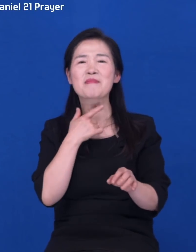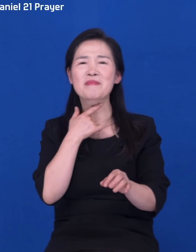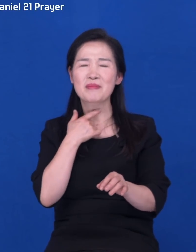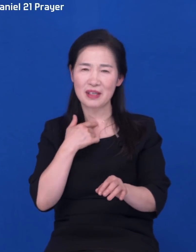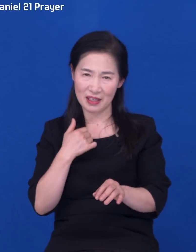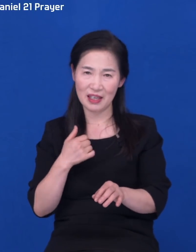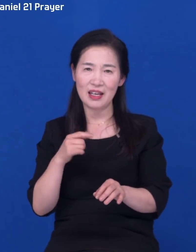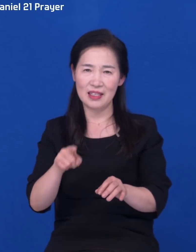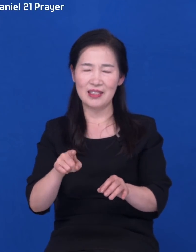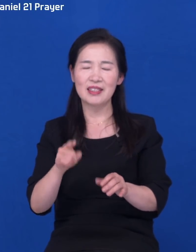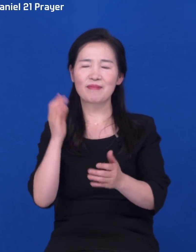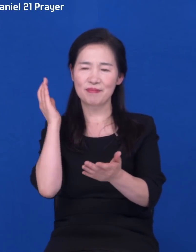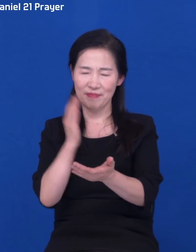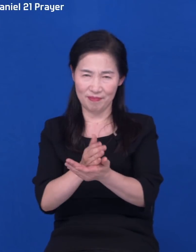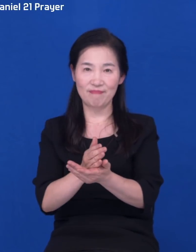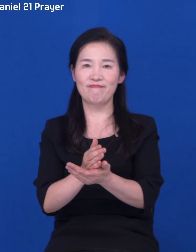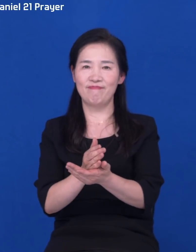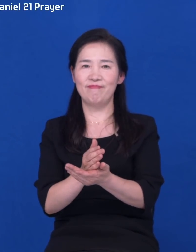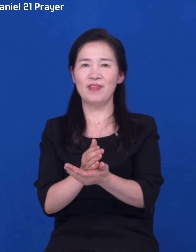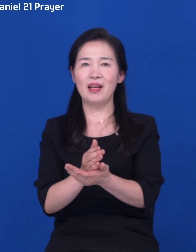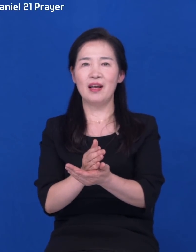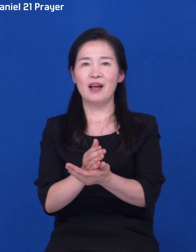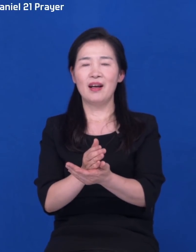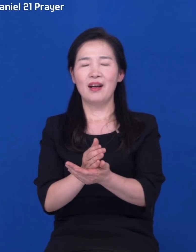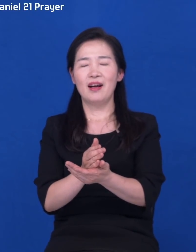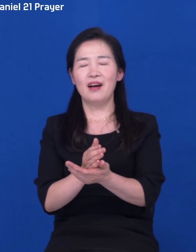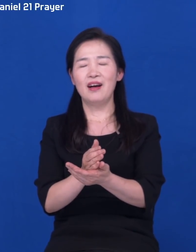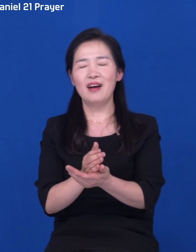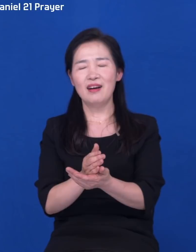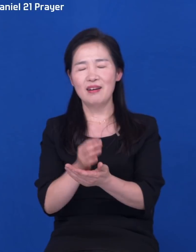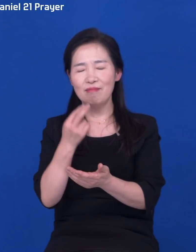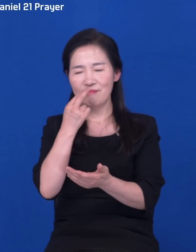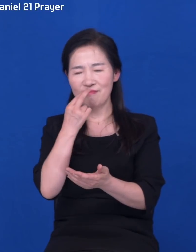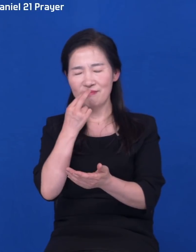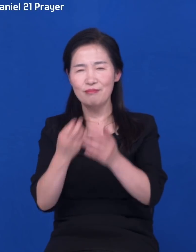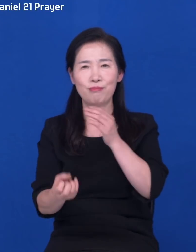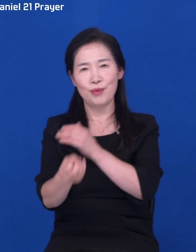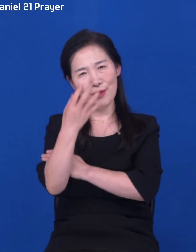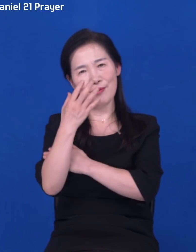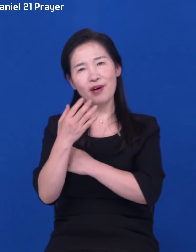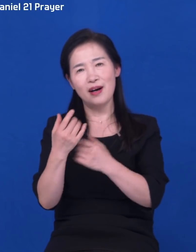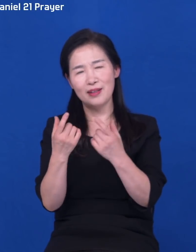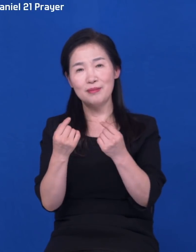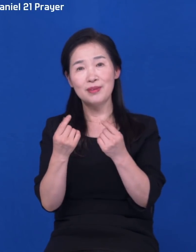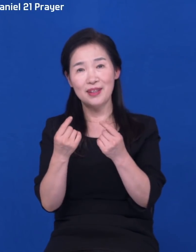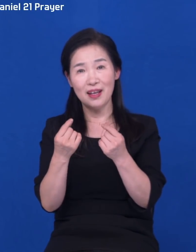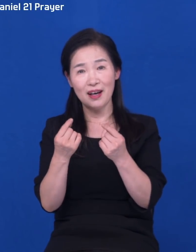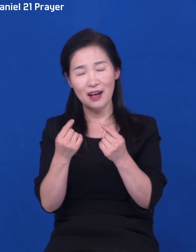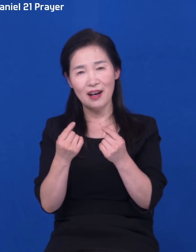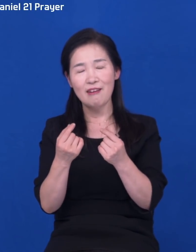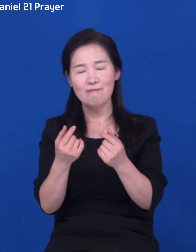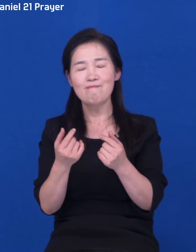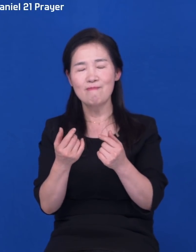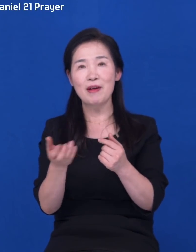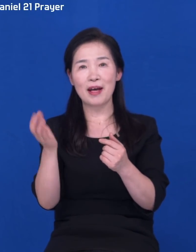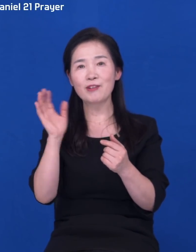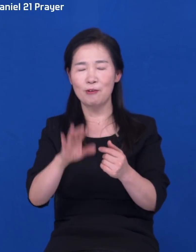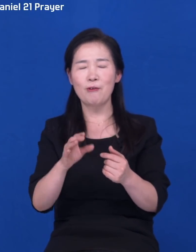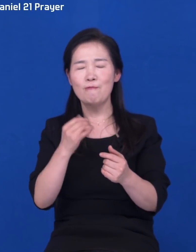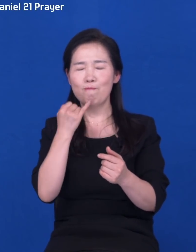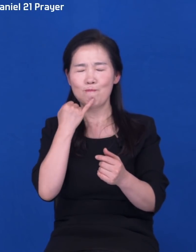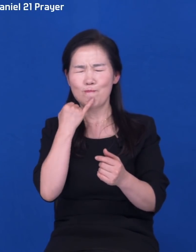내려놓겠습니다. 저는 이거 내려놓는 거 목숨 내놓는 거 똑같은 거 아시죠? 주님 근데 이거 내려놔도 괜찮은 거 알아요 하고